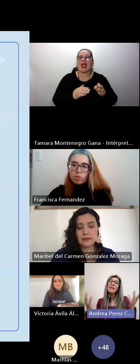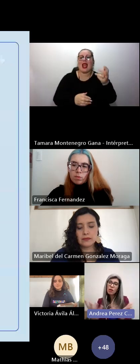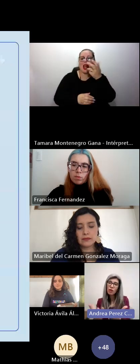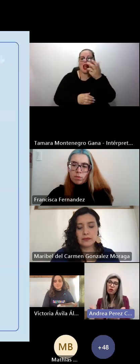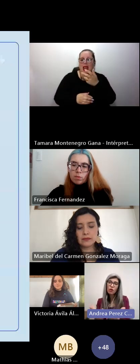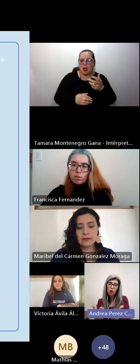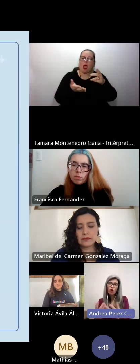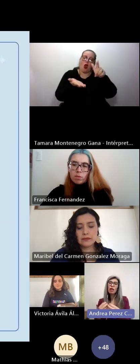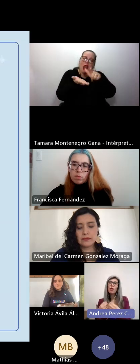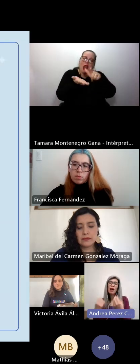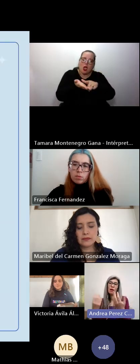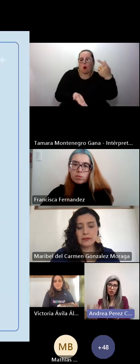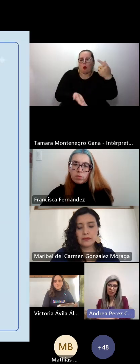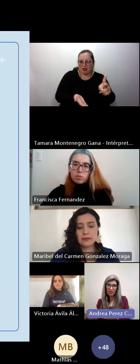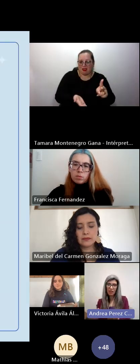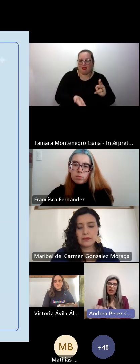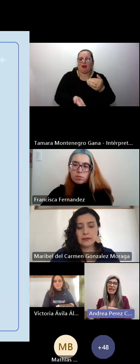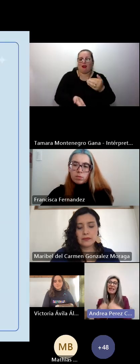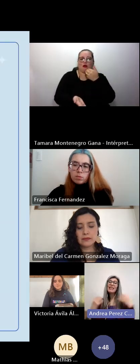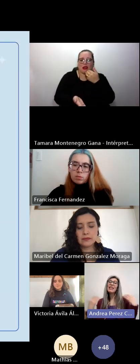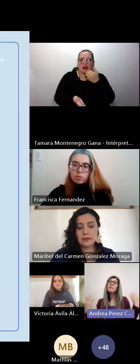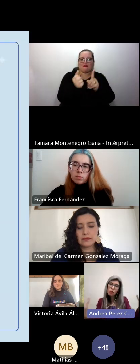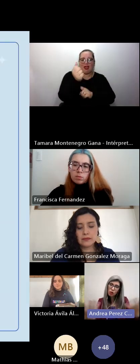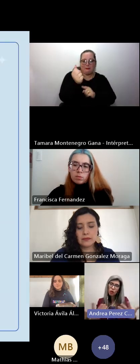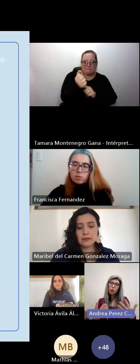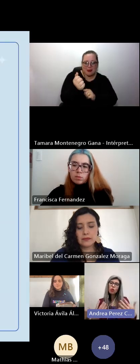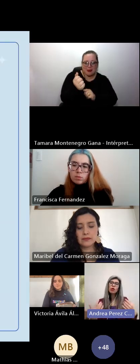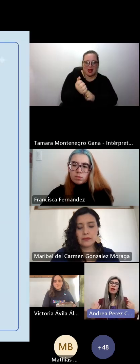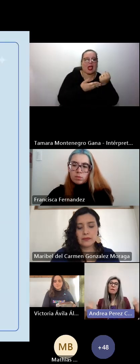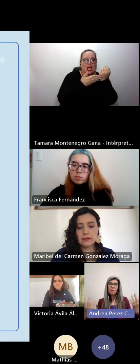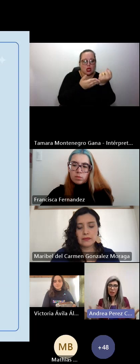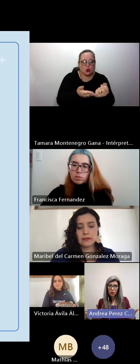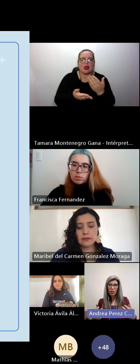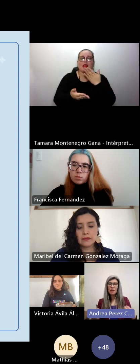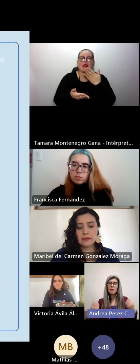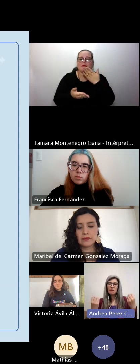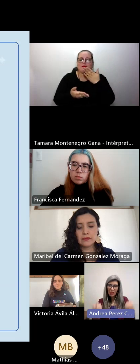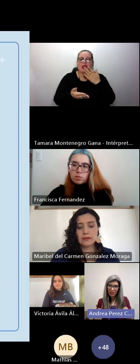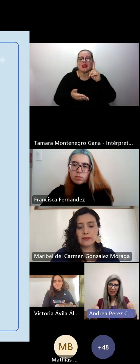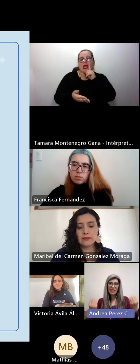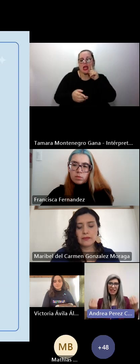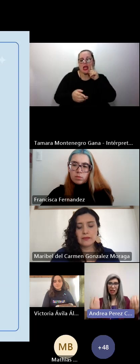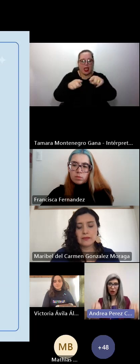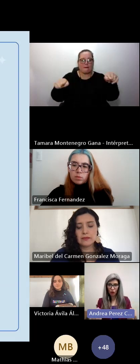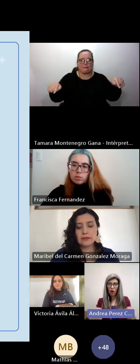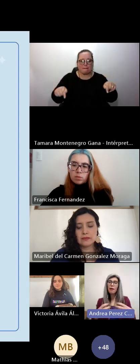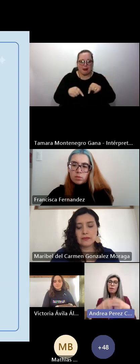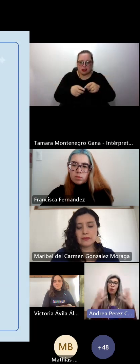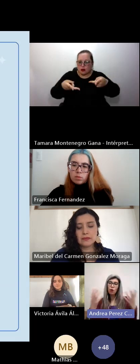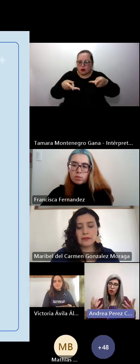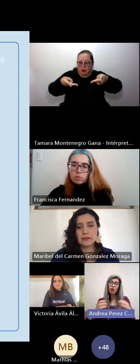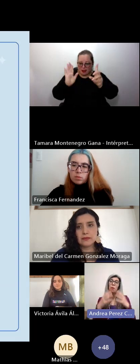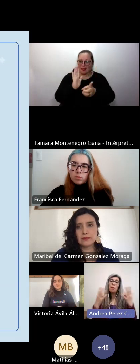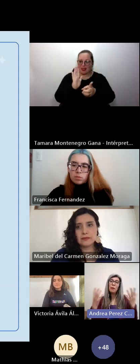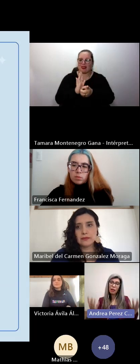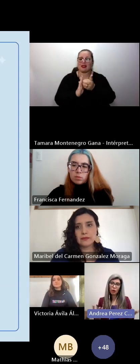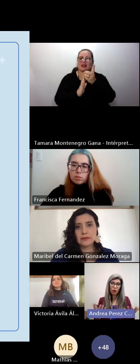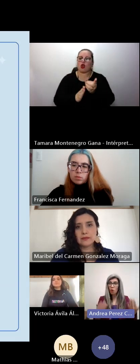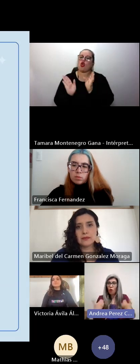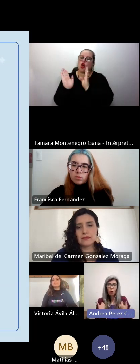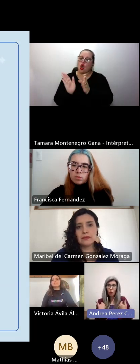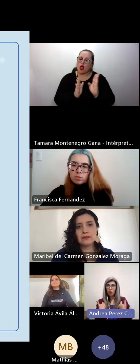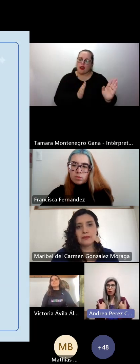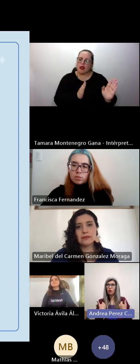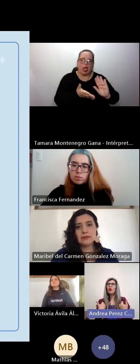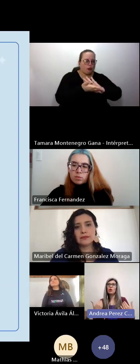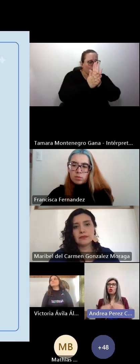una familia y un entorno que lo haga posible, estar inmersos en un espacio que les permita este desarrollo armónico y completo,